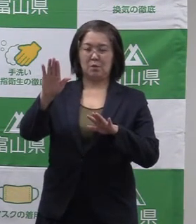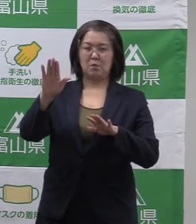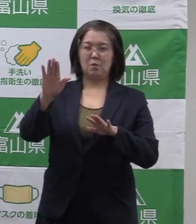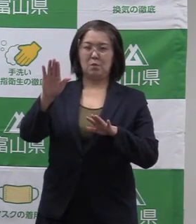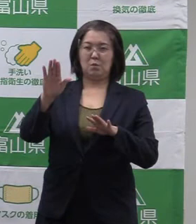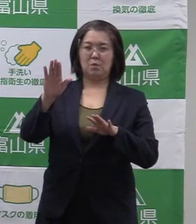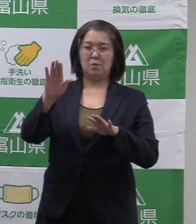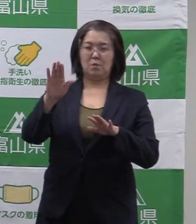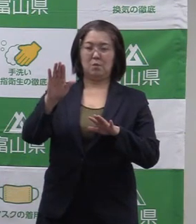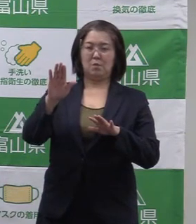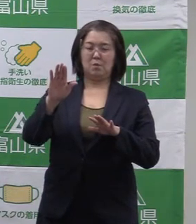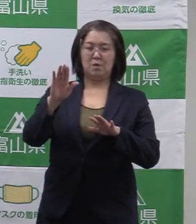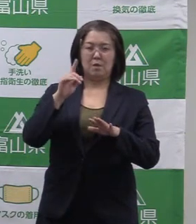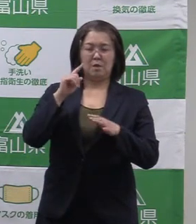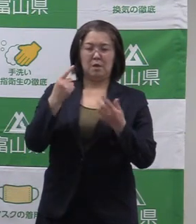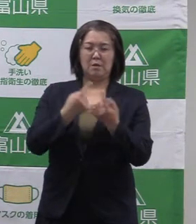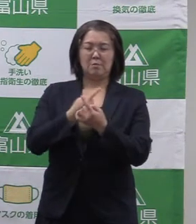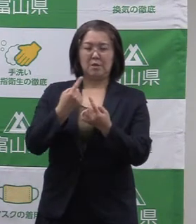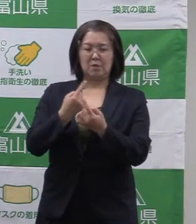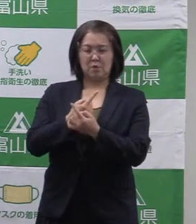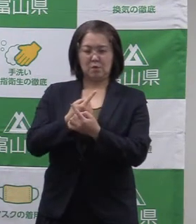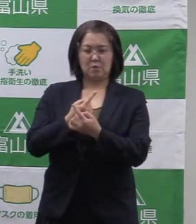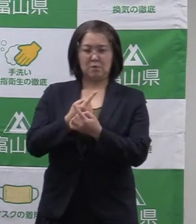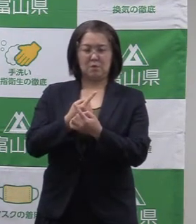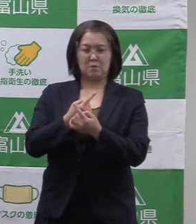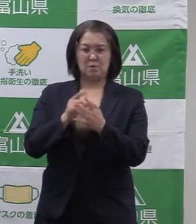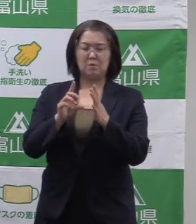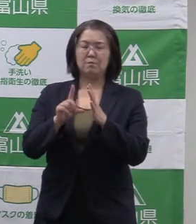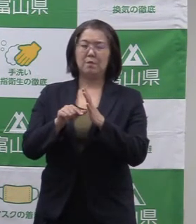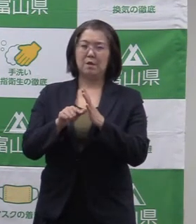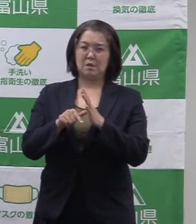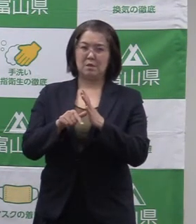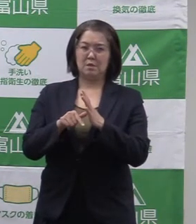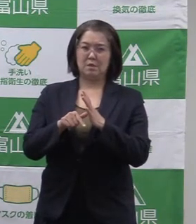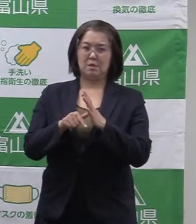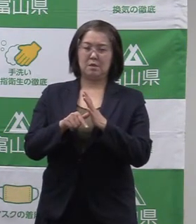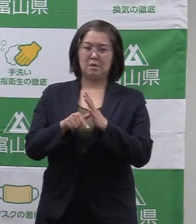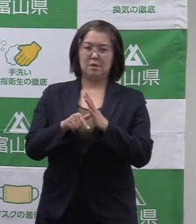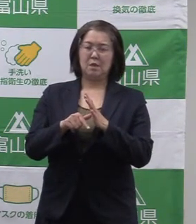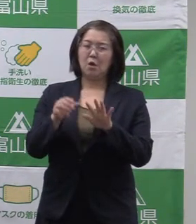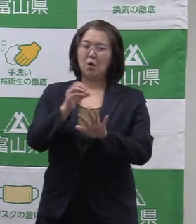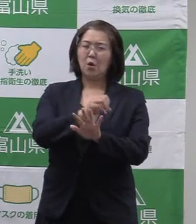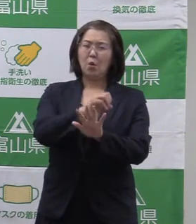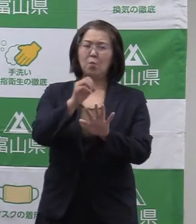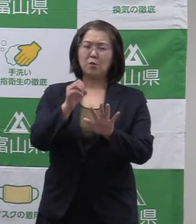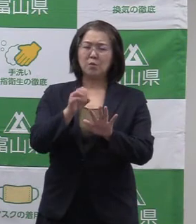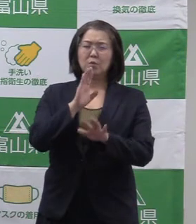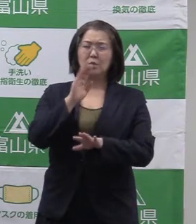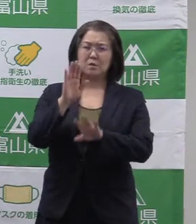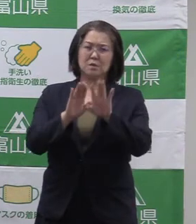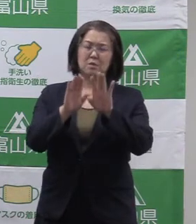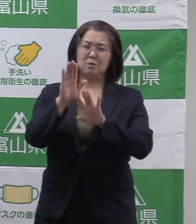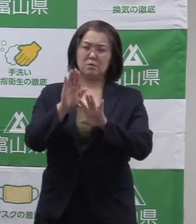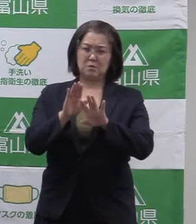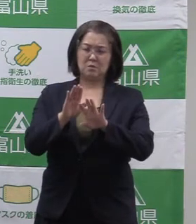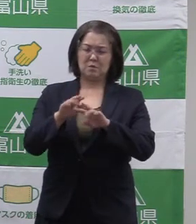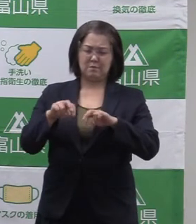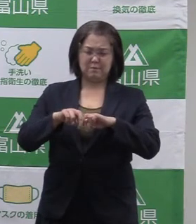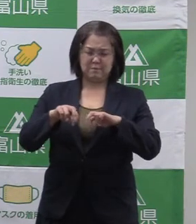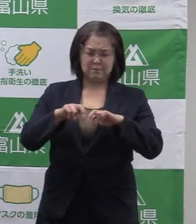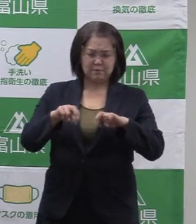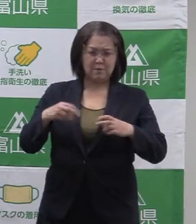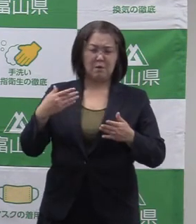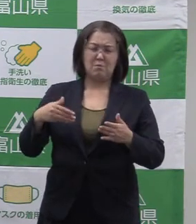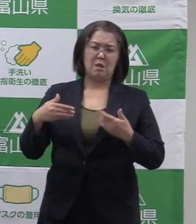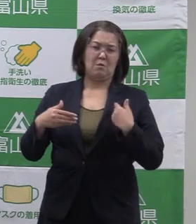やはりただ見直すにしても、まだそのオミクロン その実態というか正体といいますか、まだまだ分からない時